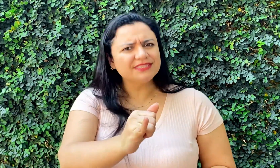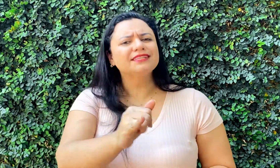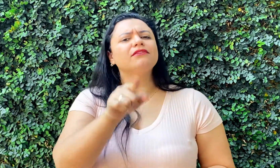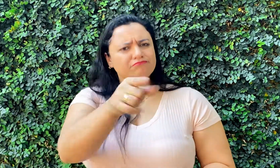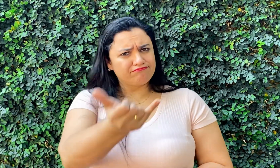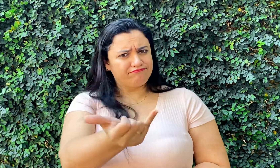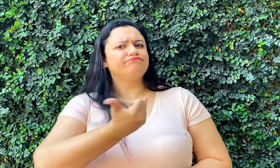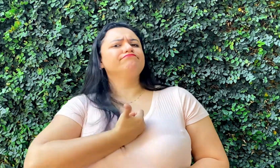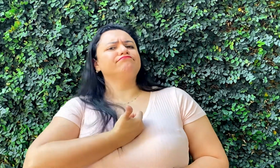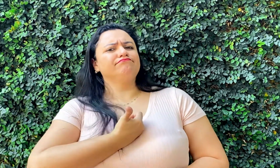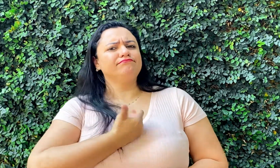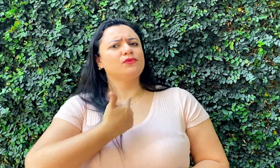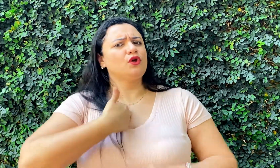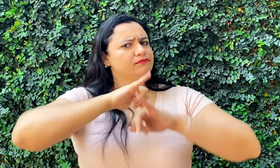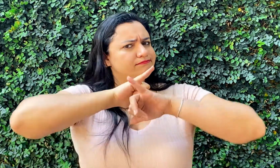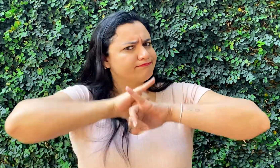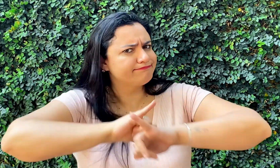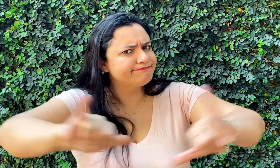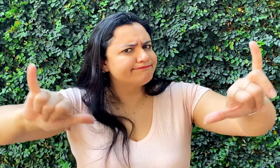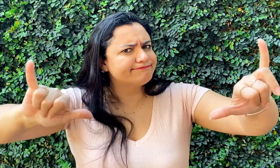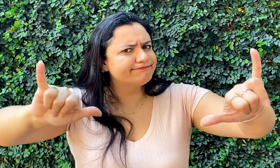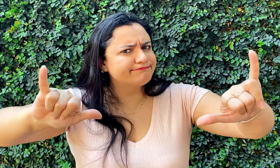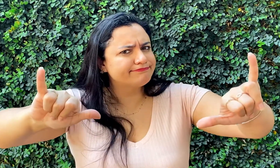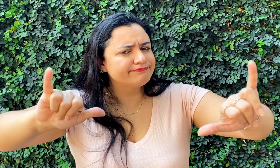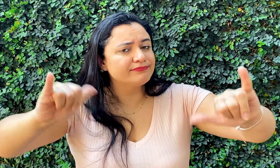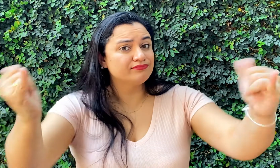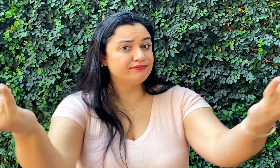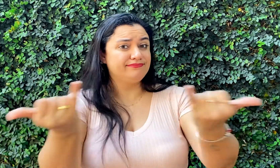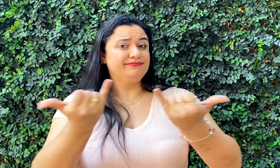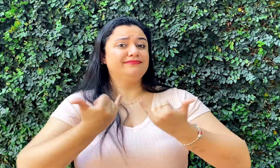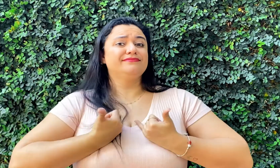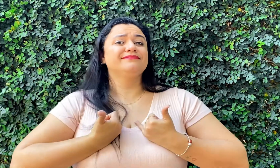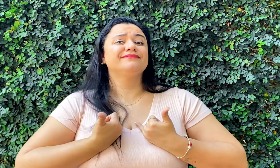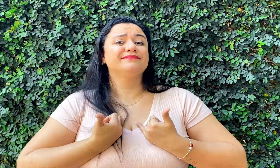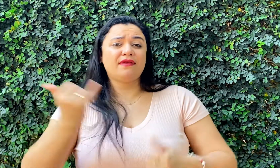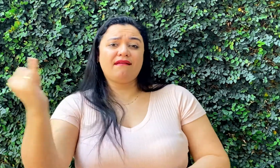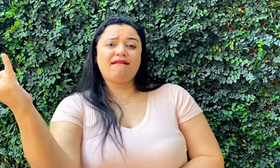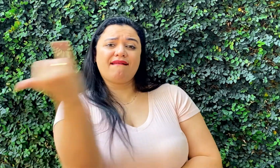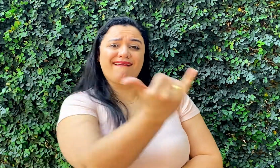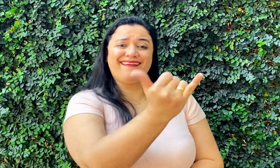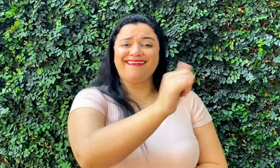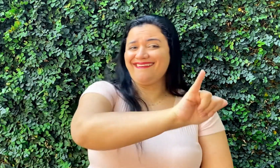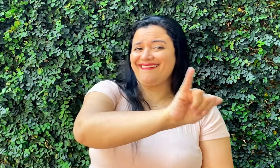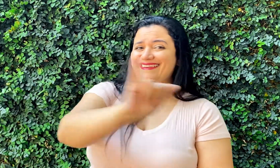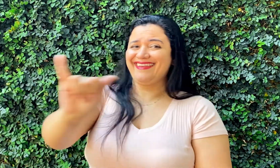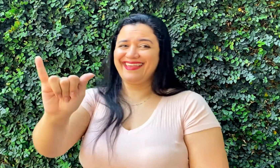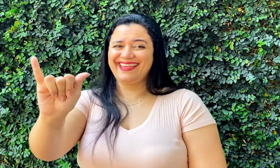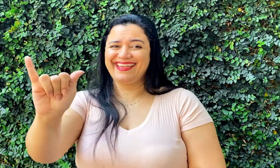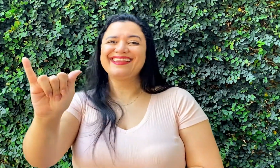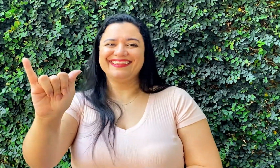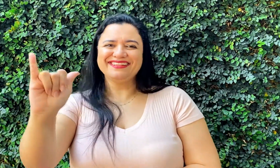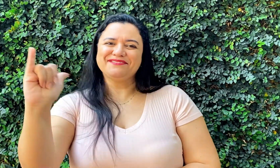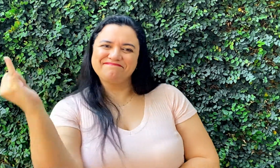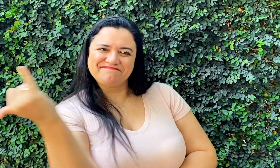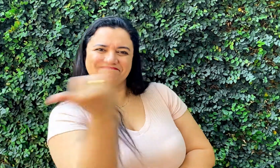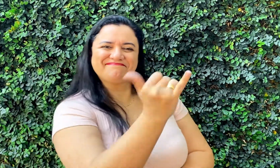Nós sabemos que a língua portuguesa já se tem muitos anos e já se desenvolveram vários dicionários, nós